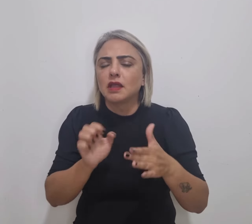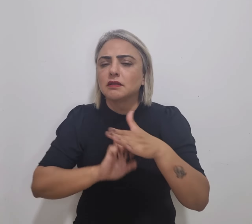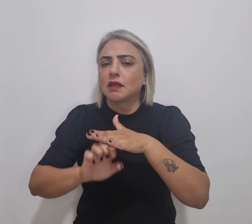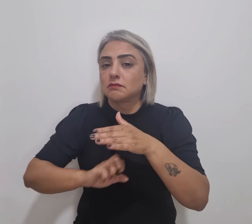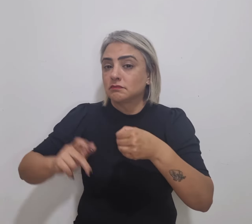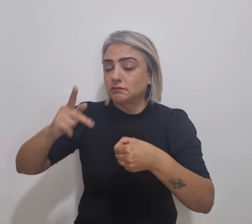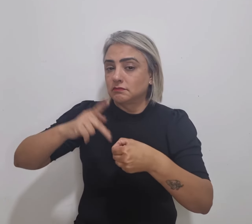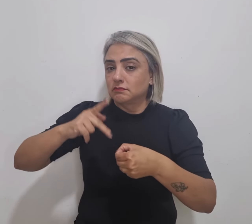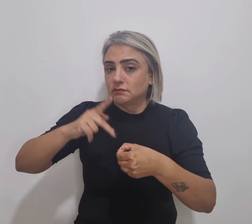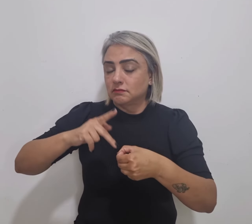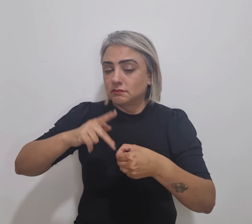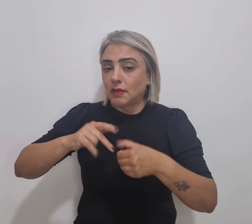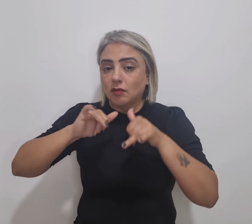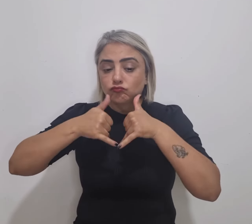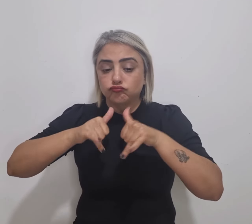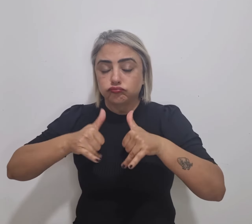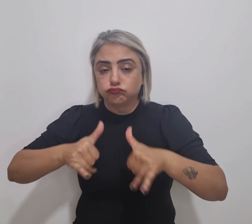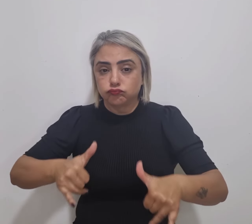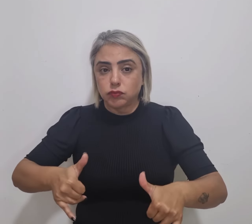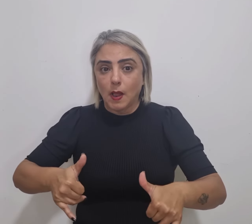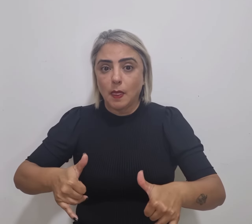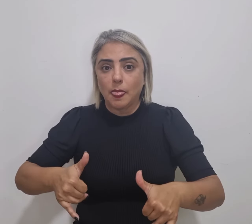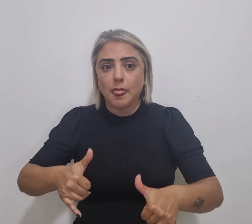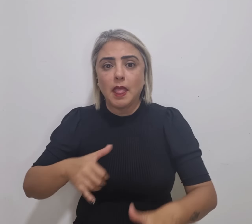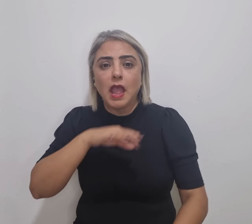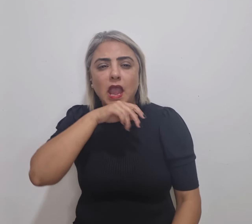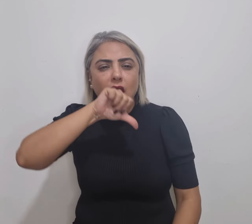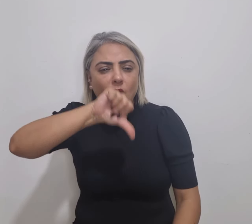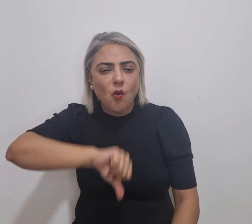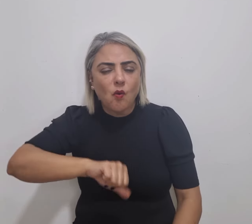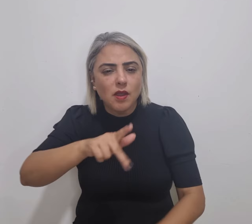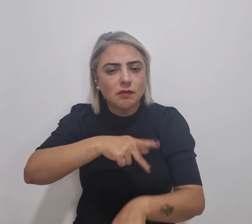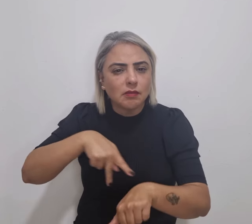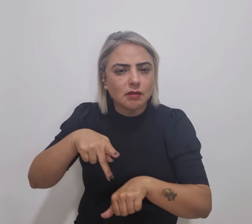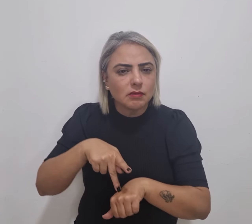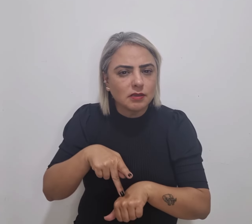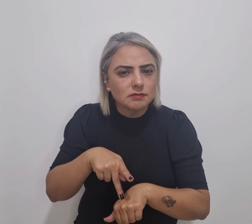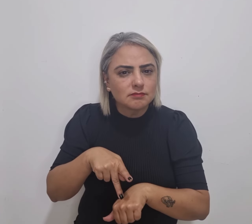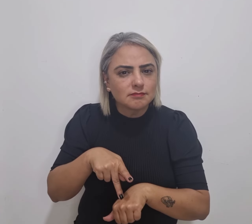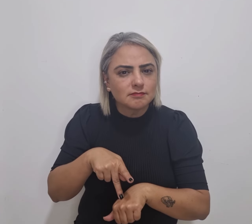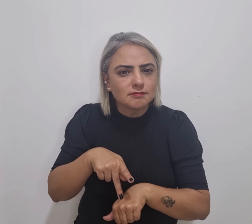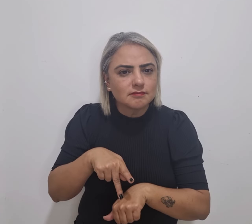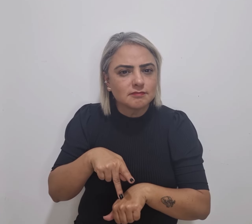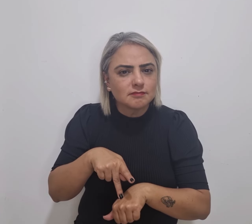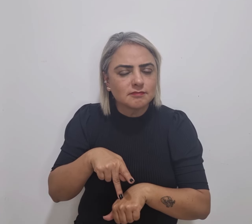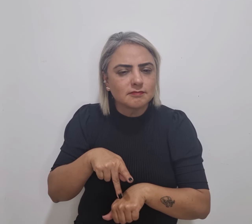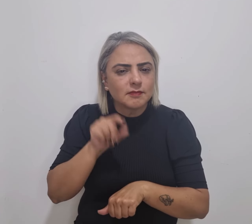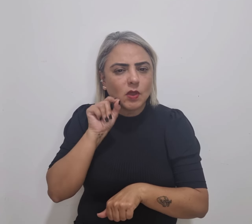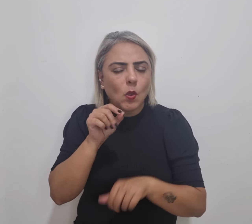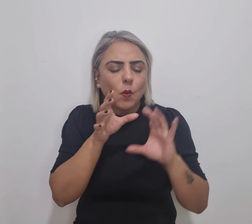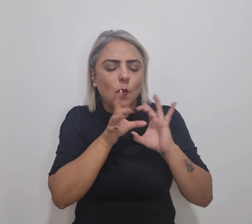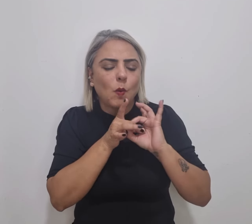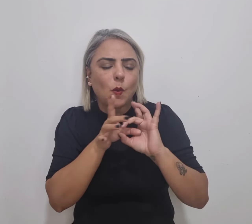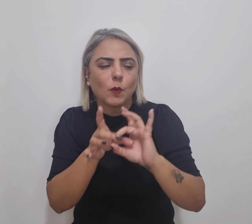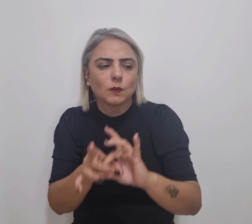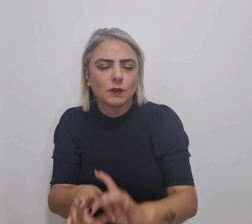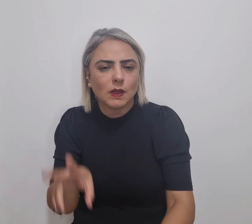Petrobras e da Eletrobras é ruim para o país? O contexto histórico da luta